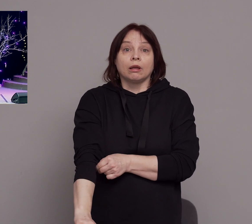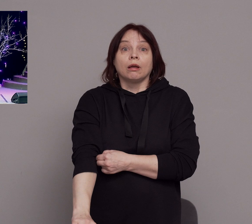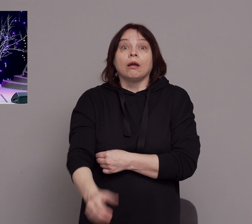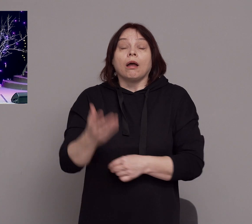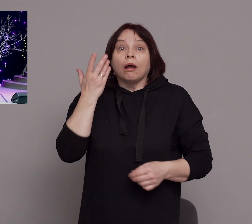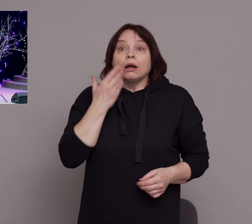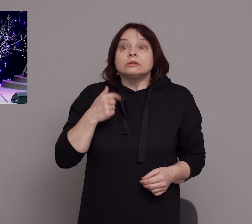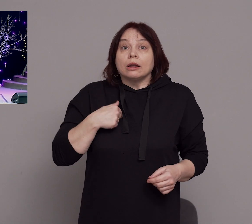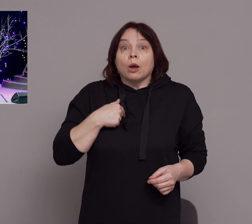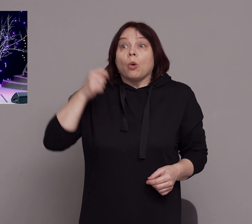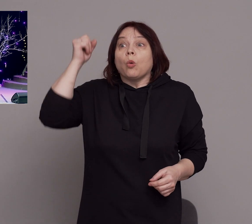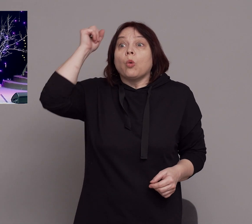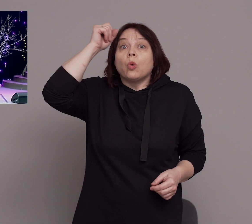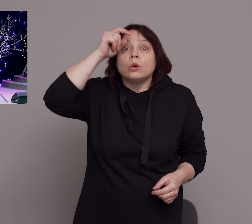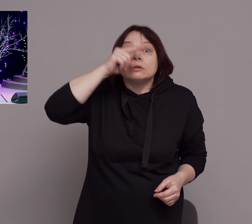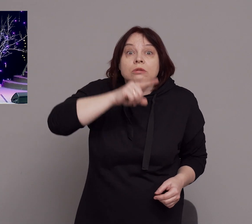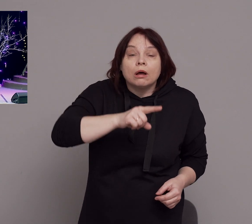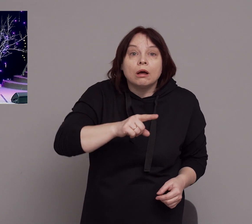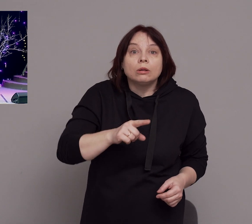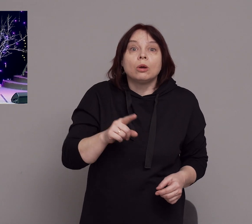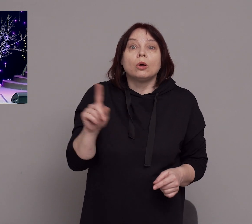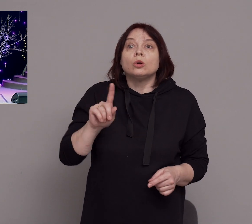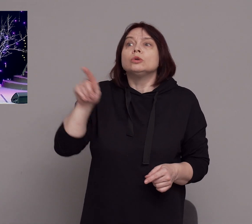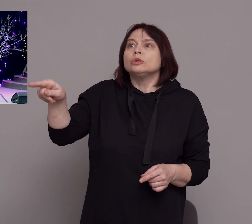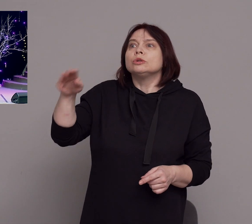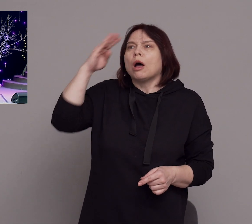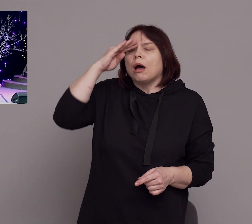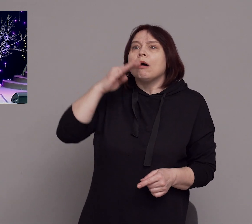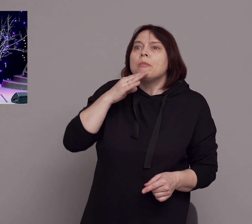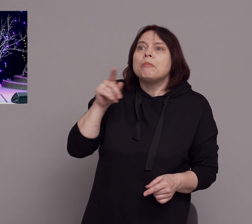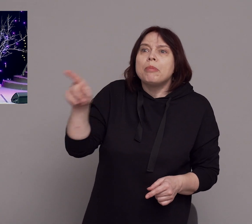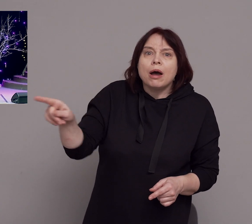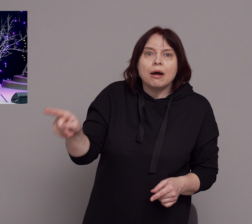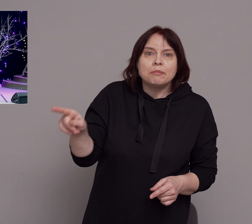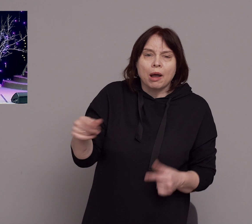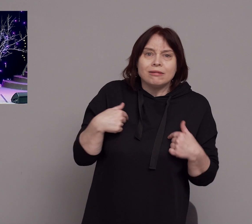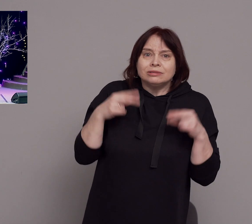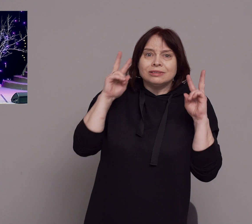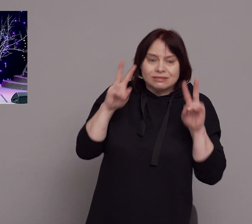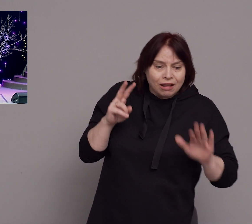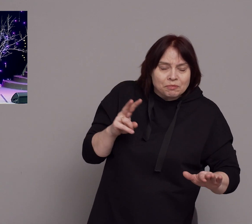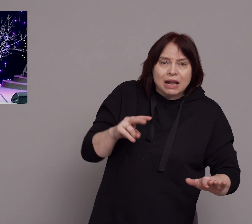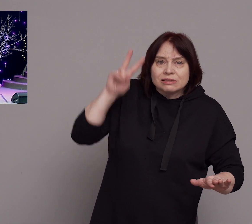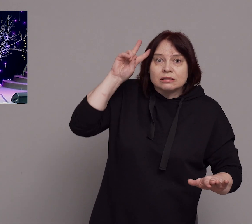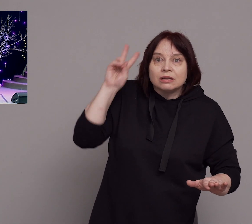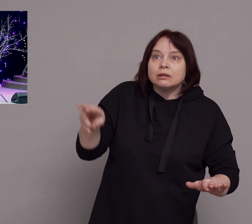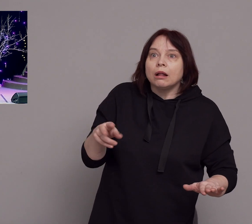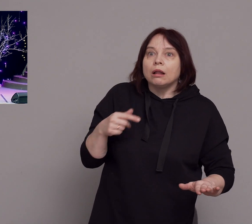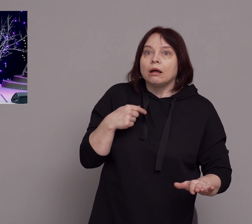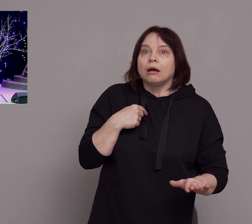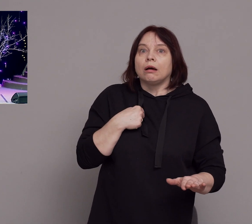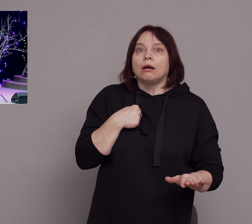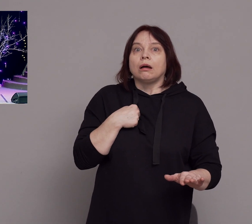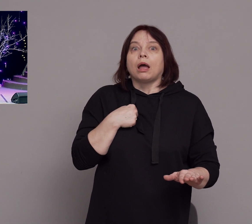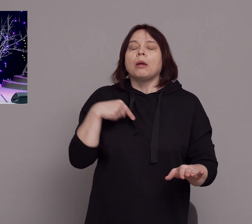Когда я узнал эти обстоятельства, когда я узнал то, что было, происходило за кадром, того, что я не видел до этого, мой взгляд на это